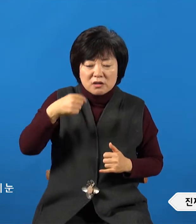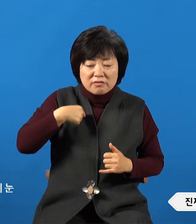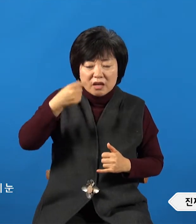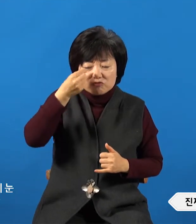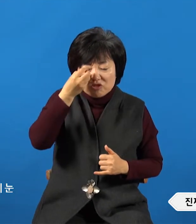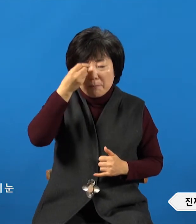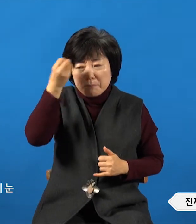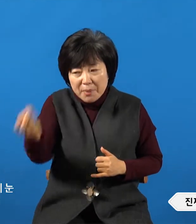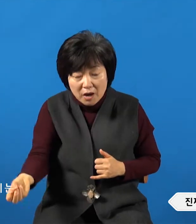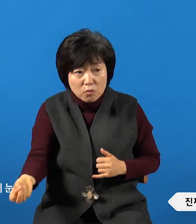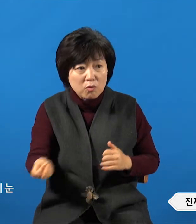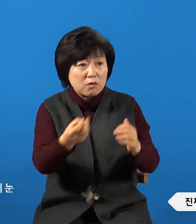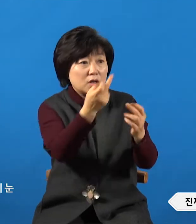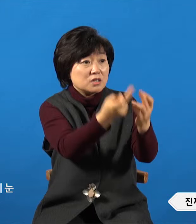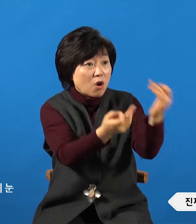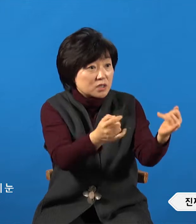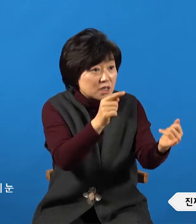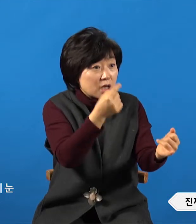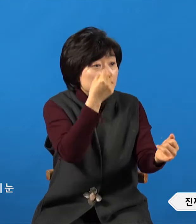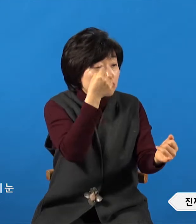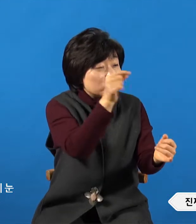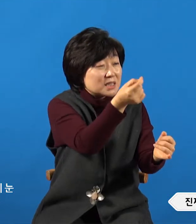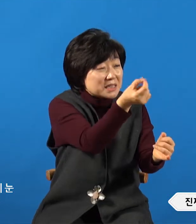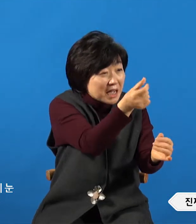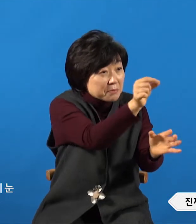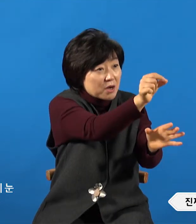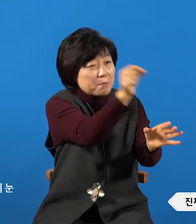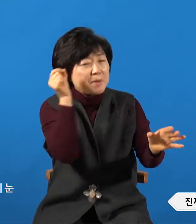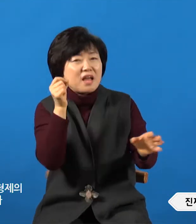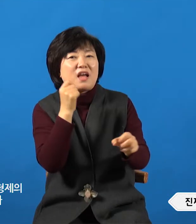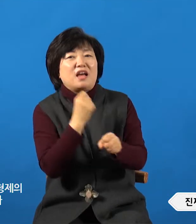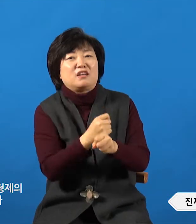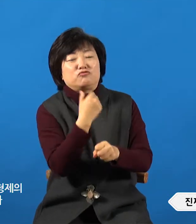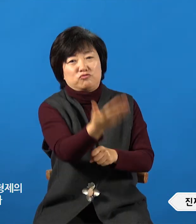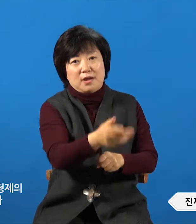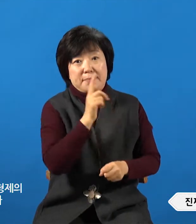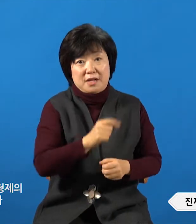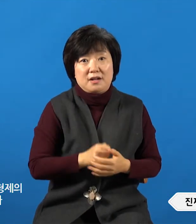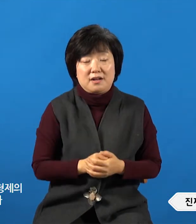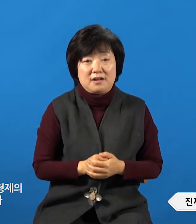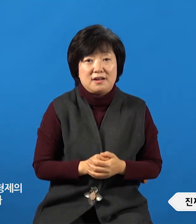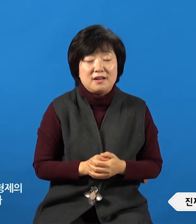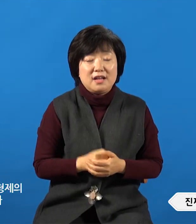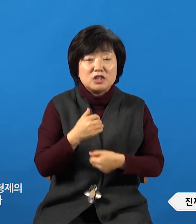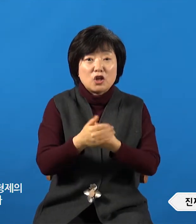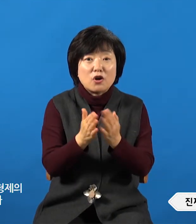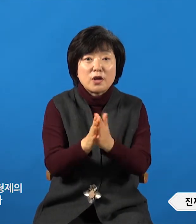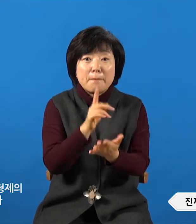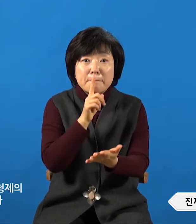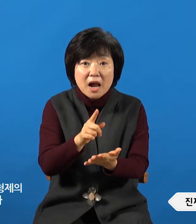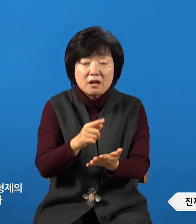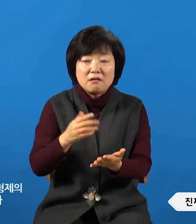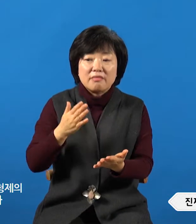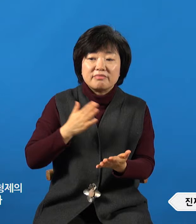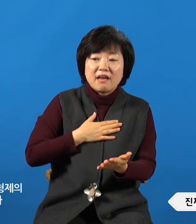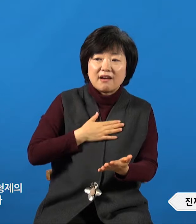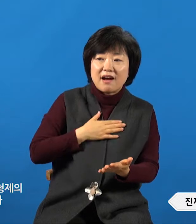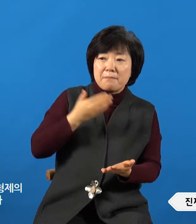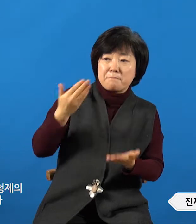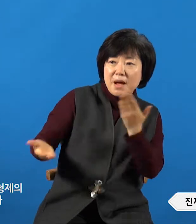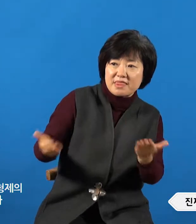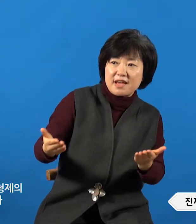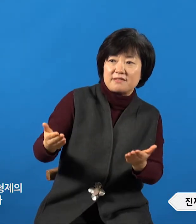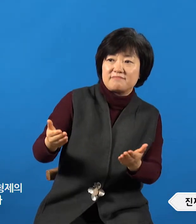보고 형제의 눈 속에서 티를 빼리라. 성경은 말씀합니다. 우리가 그렇게 쉽게